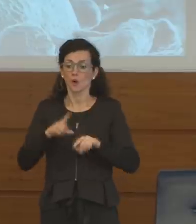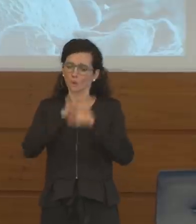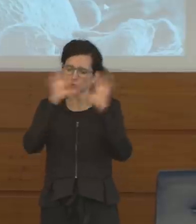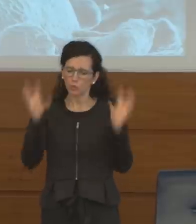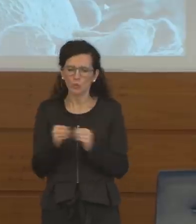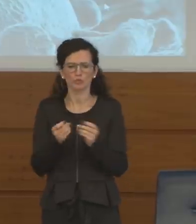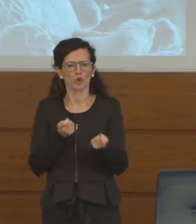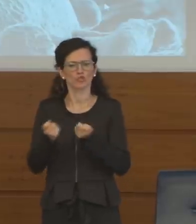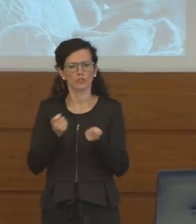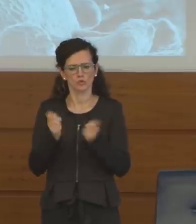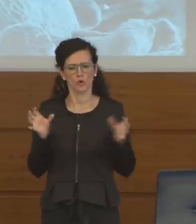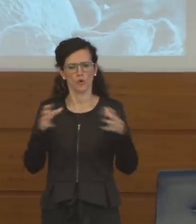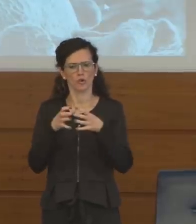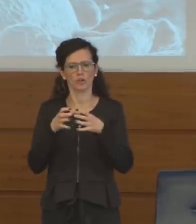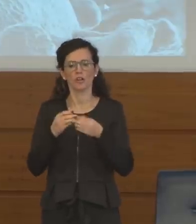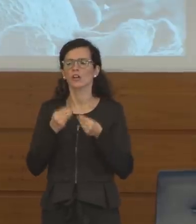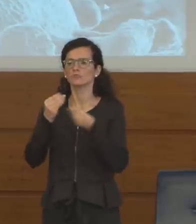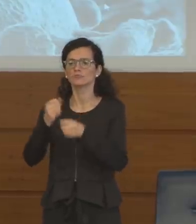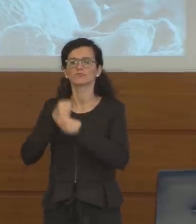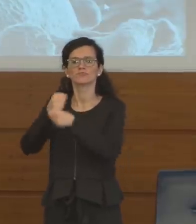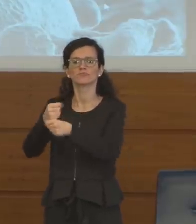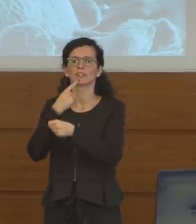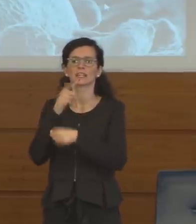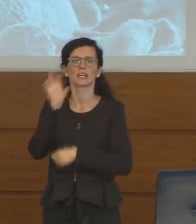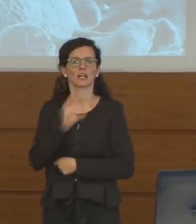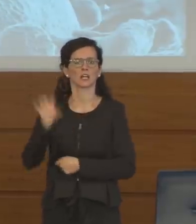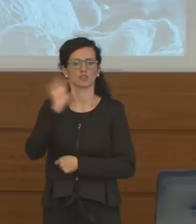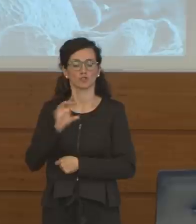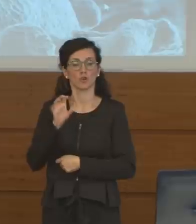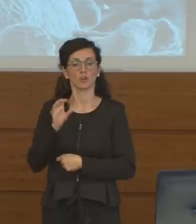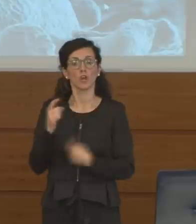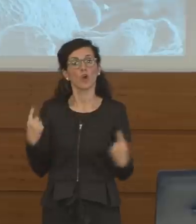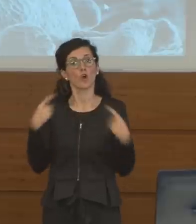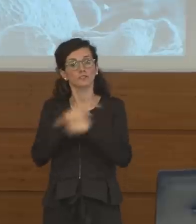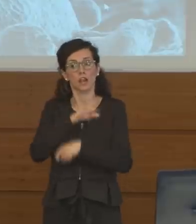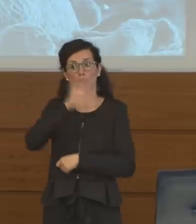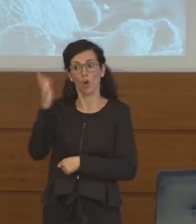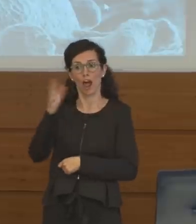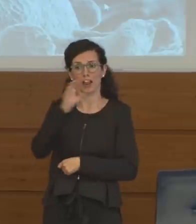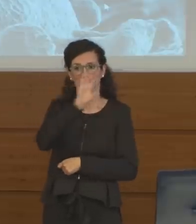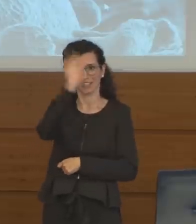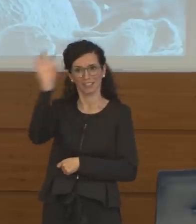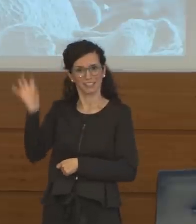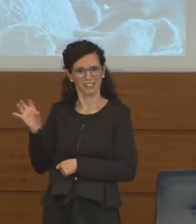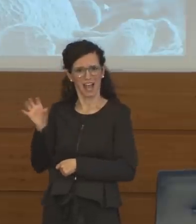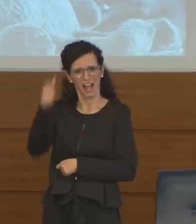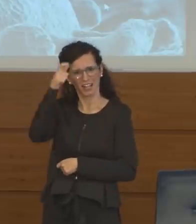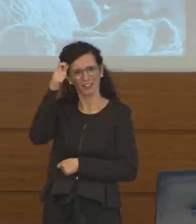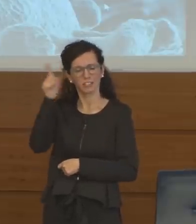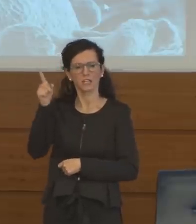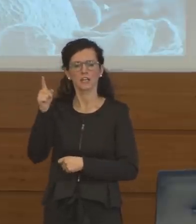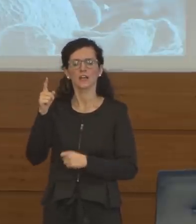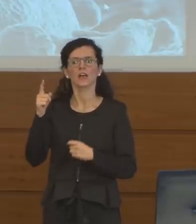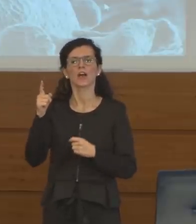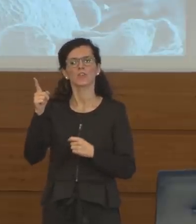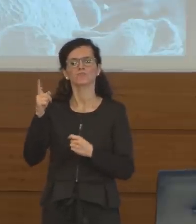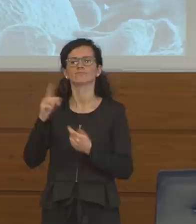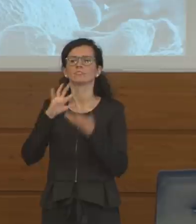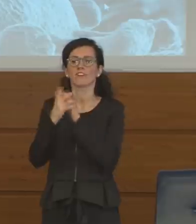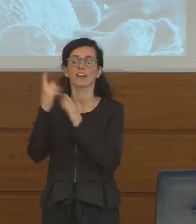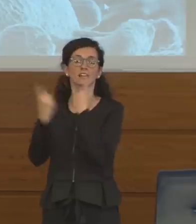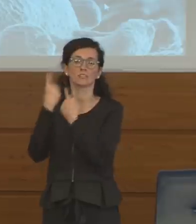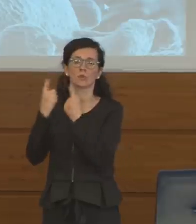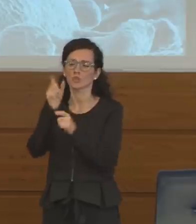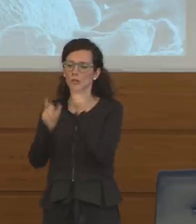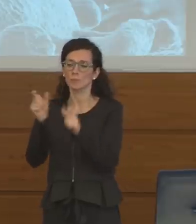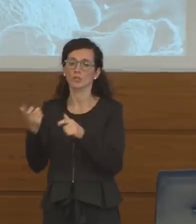di gestione vengono affidati alle regioni, contrariamente ad altri paesi che hanno un'unica linea di comando e che non è un caso che in questo momento hanno meno casi